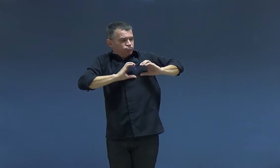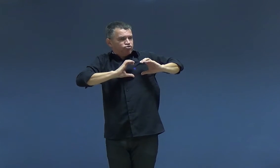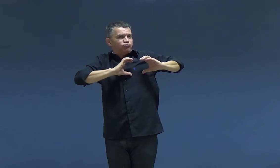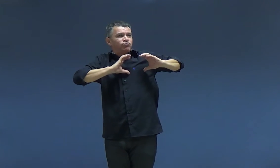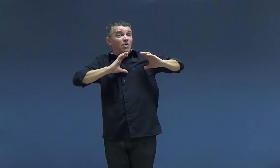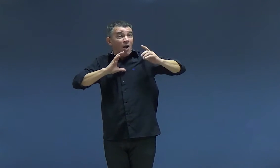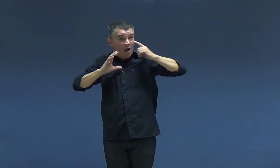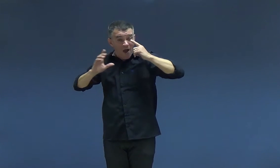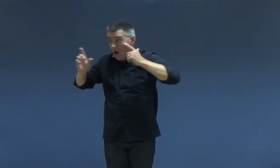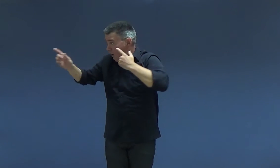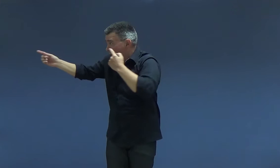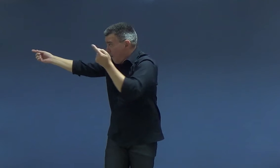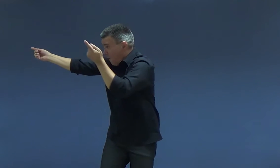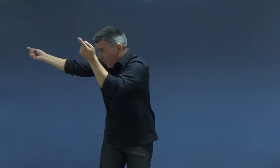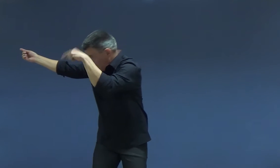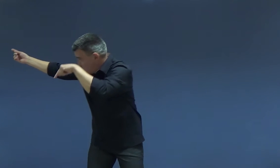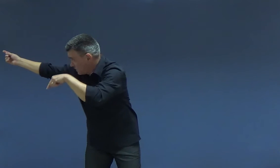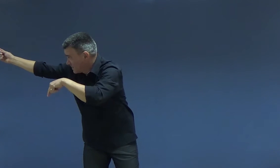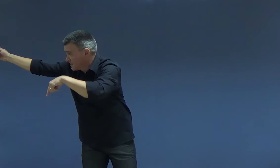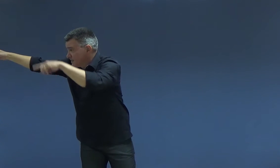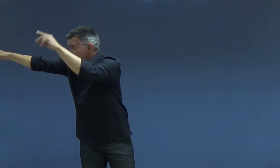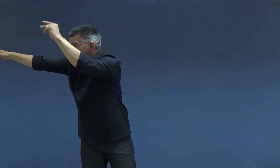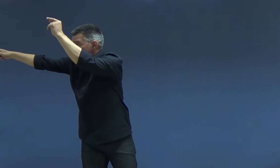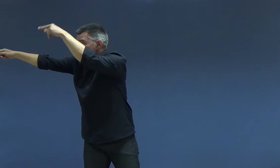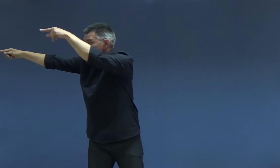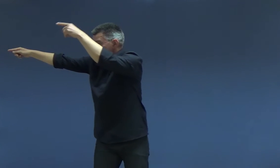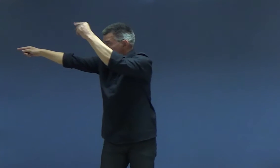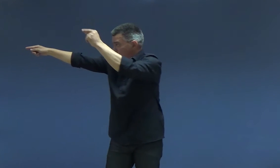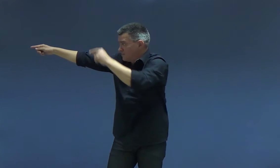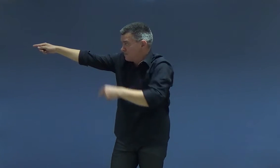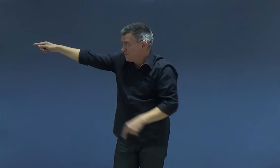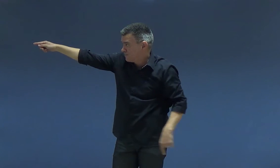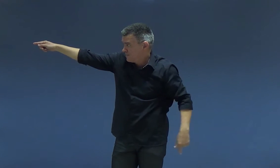E o Espírito vai enchendo, enchendo, enchendo o seu coração, olha lá.